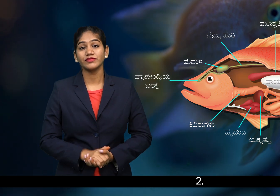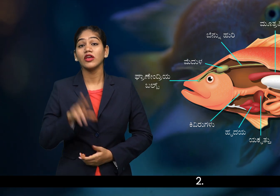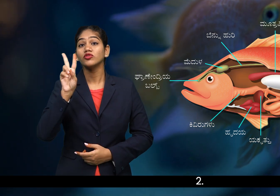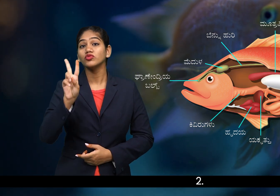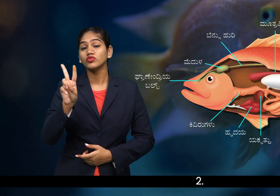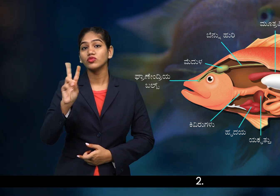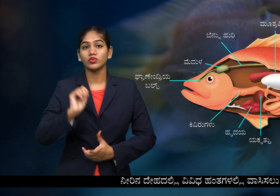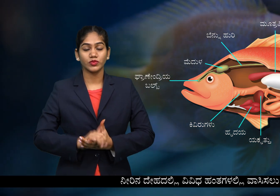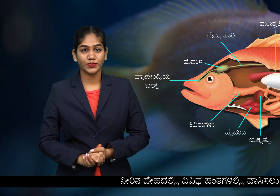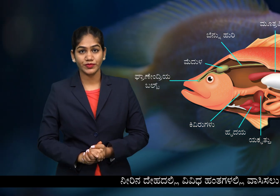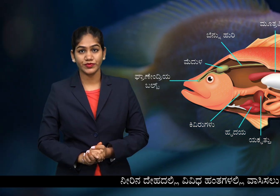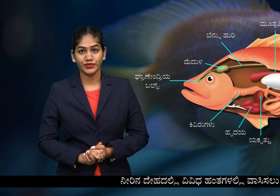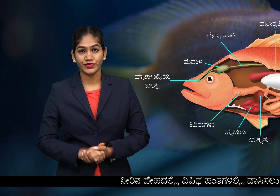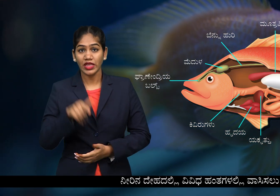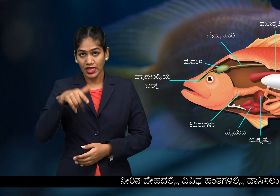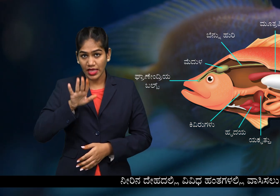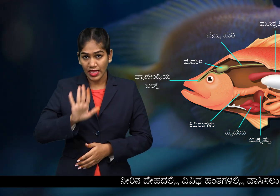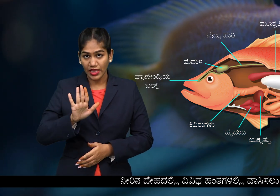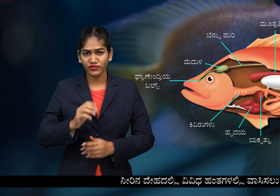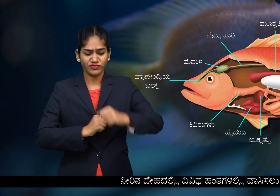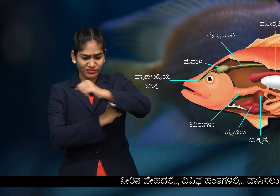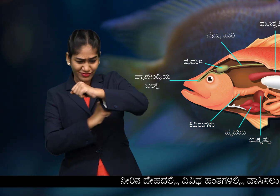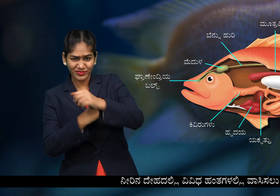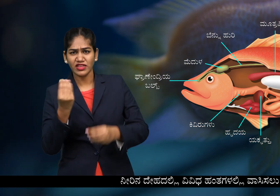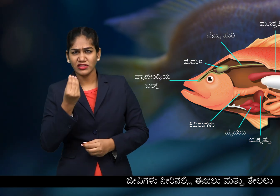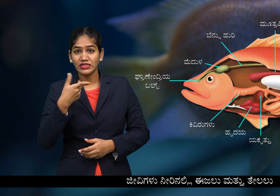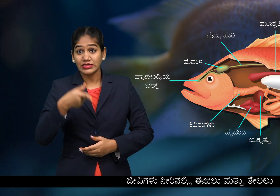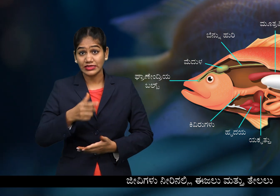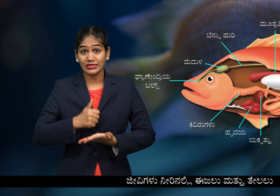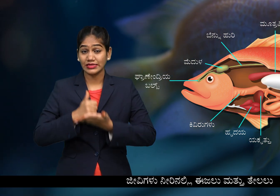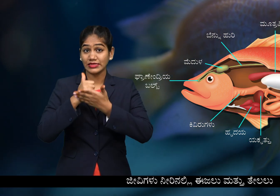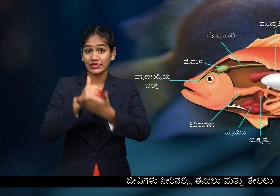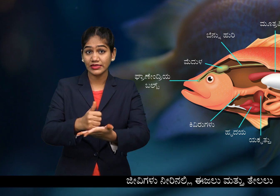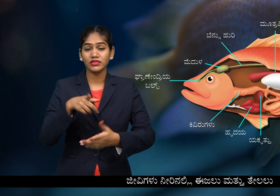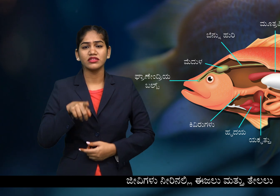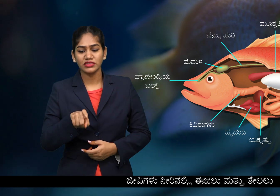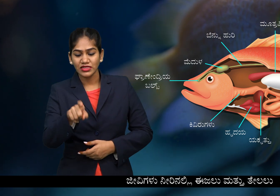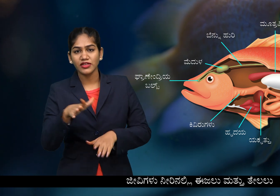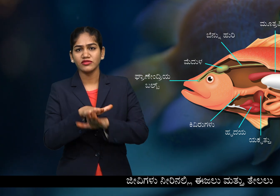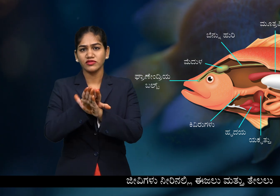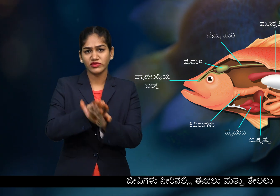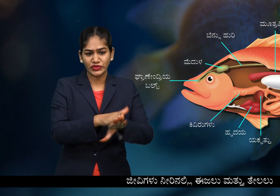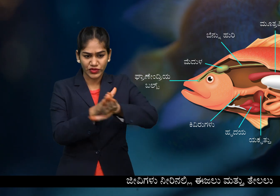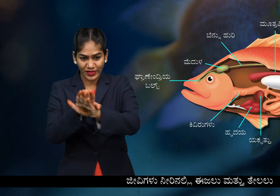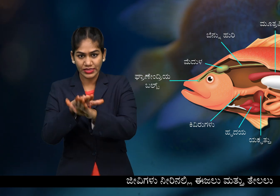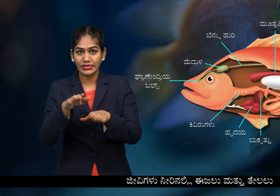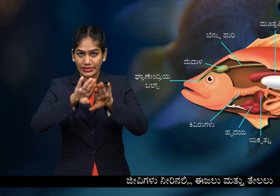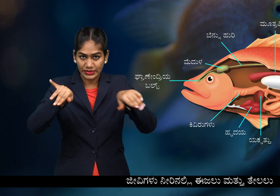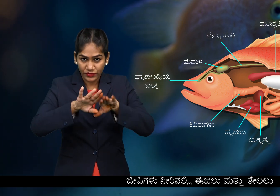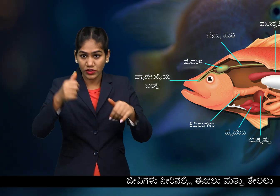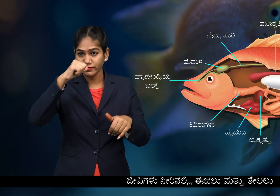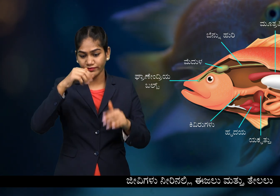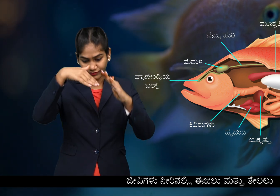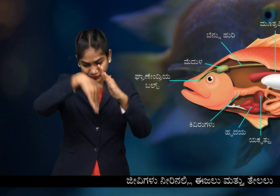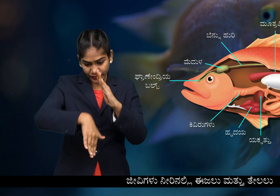2. ನೀರಿನ ದೇಹದಲ್ಲಿ ವಿವಿಧ ಹಂತಗಳಲ್ಲಿ ವಾಸಿಸಲು ಜೀವಿಗಳು ನೀರಿನಲ್ಲಿ ಈಜಲು ಮತ್ತು ತೇಲಲು